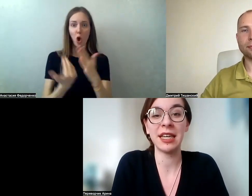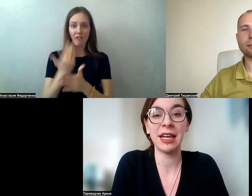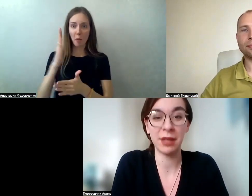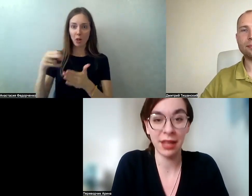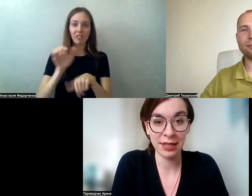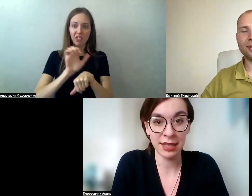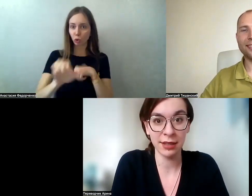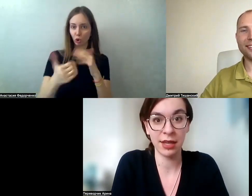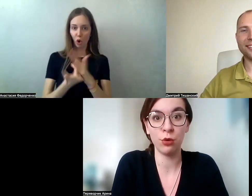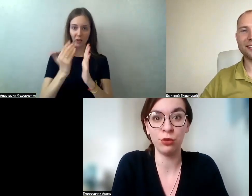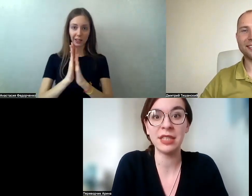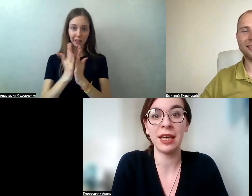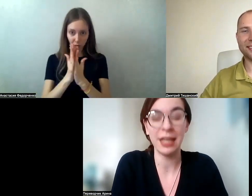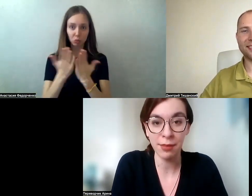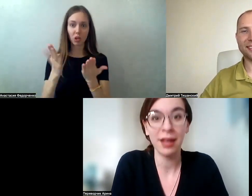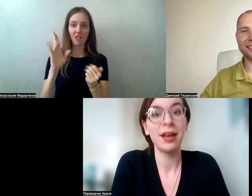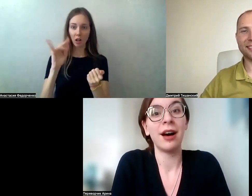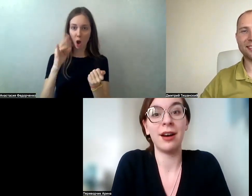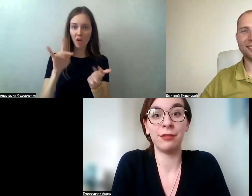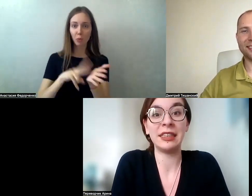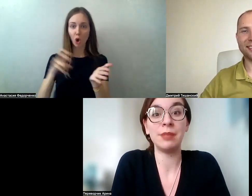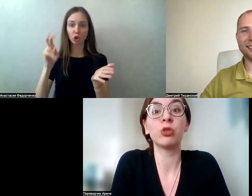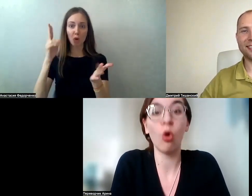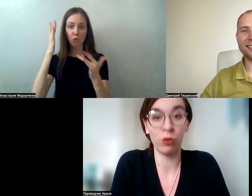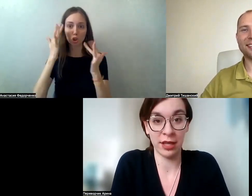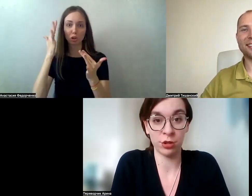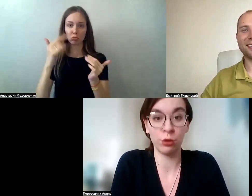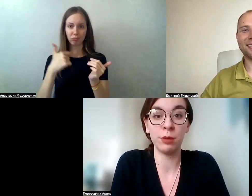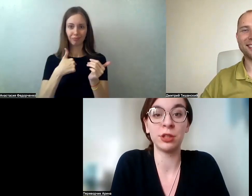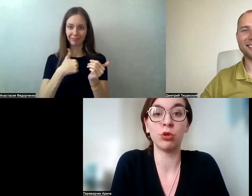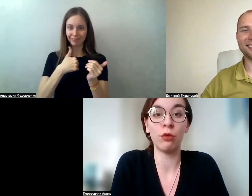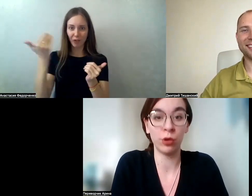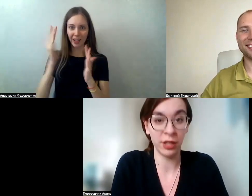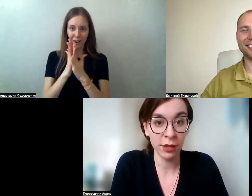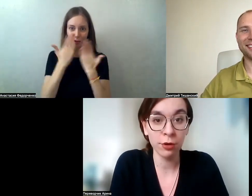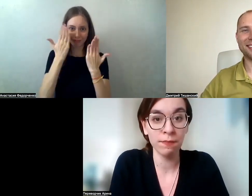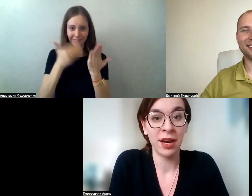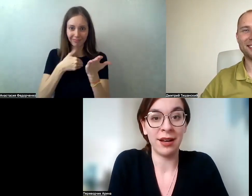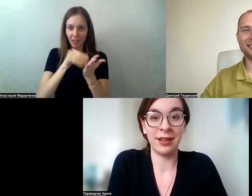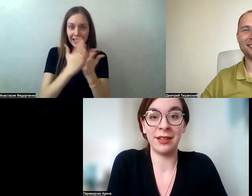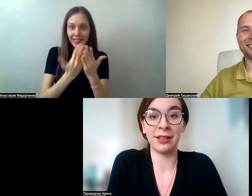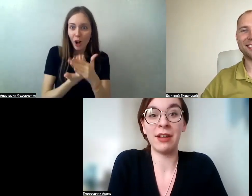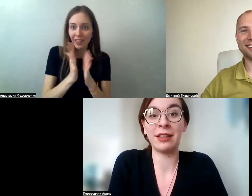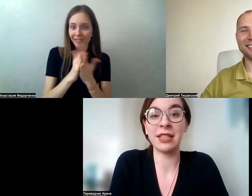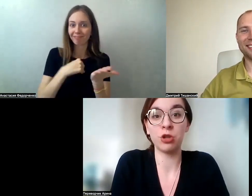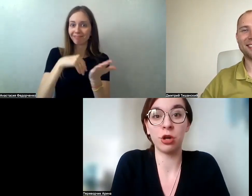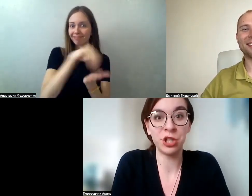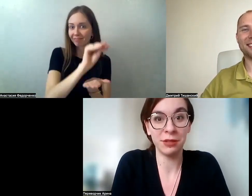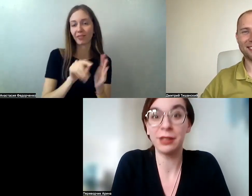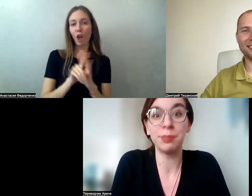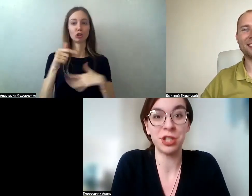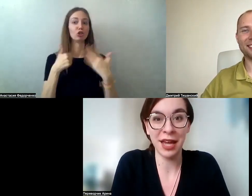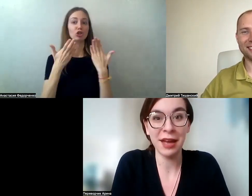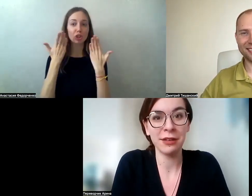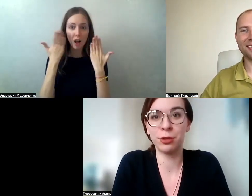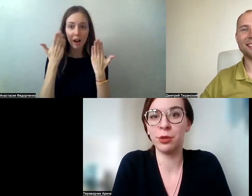в списке рекомендаций я увидела имя Владимира Довганя, что он выпустил новую книгу «Квантовый скачок